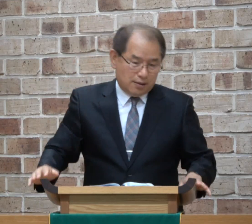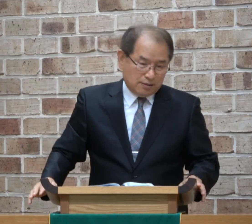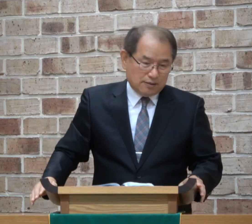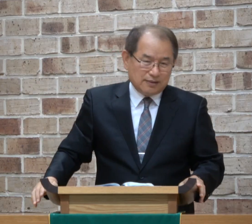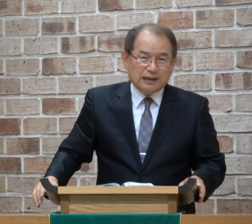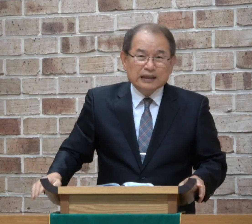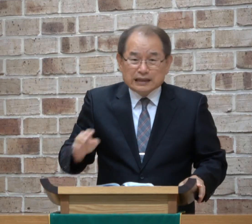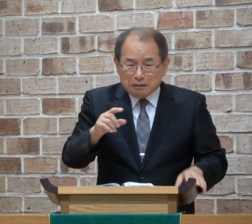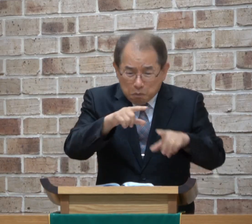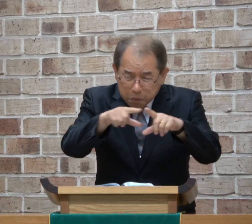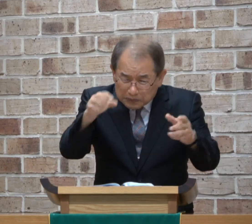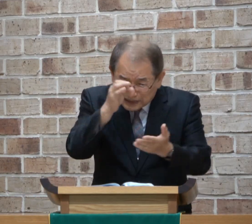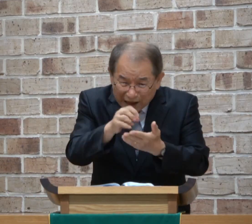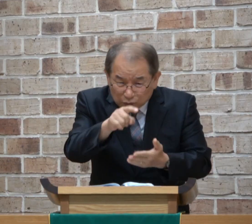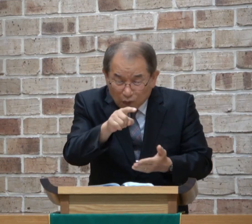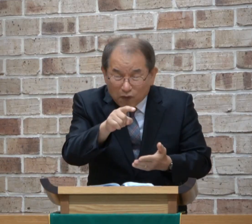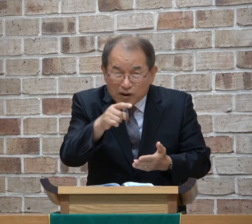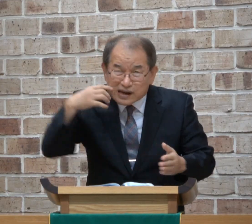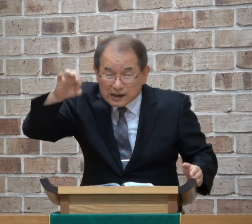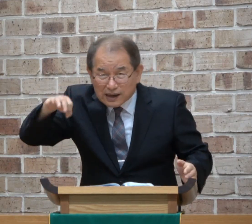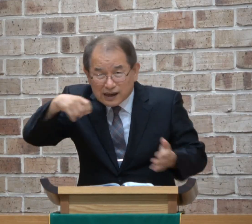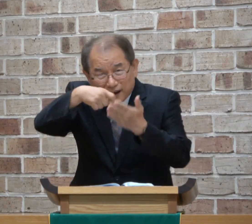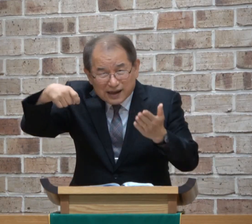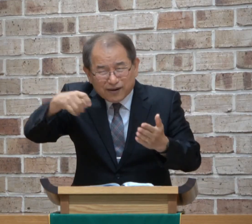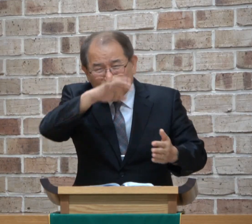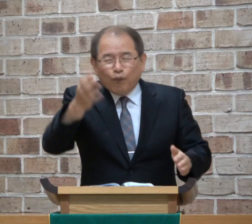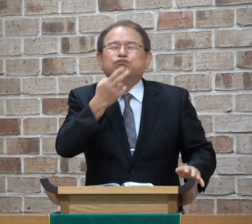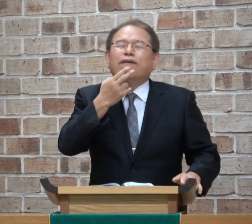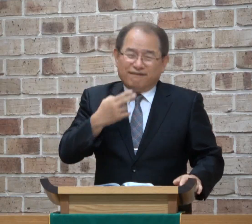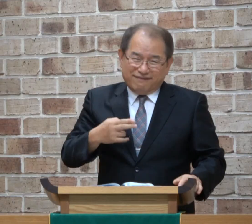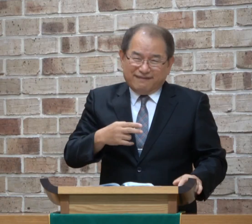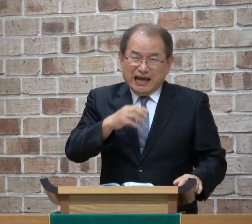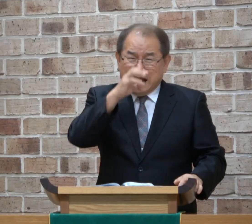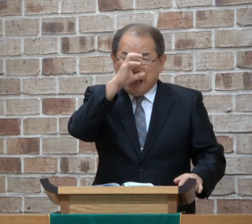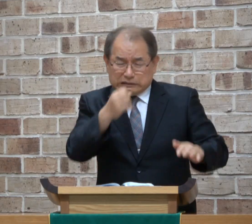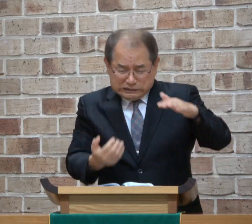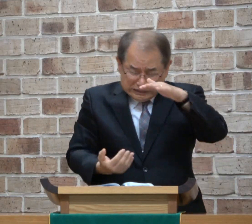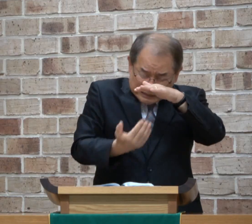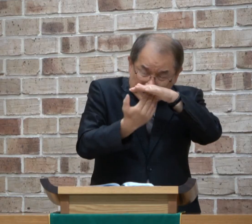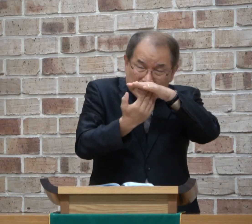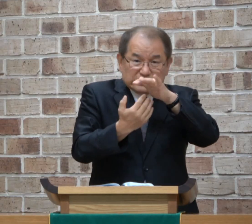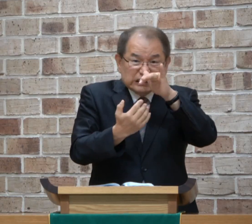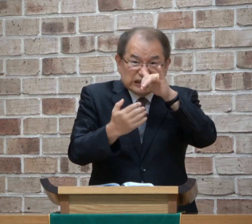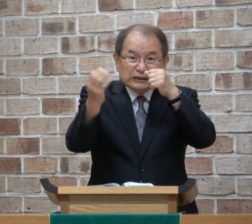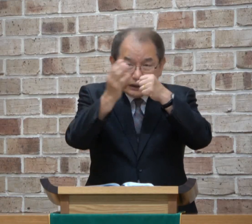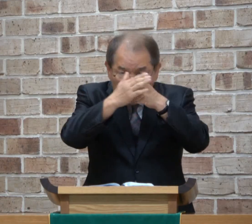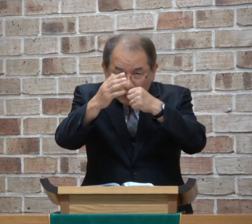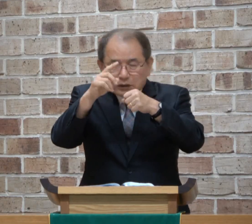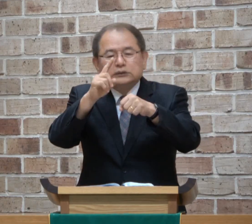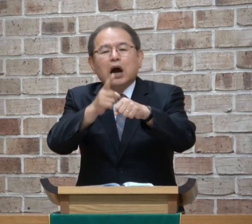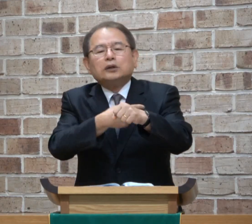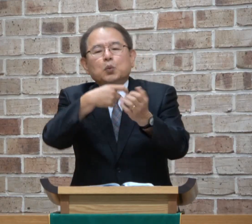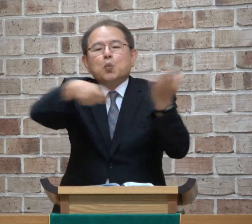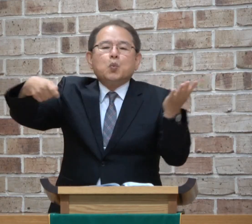진품이 너무나 가격이 비싸고 그렇기 때문에 사람들은 그것을 가지고 싶은 마음에 그와 비슷한 작품을 사게 되는